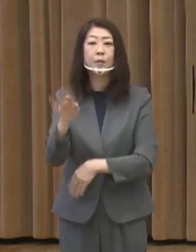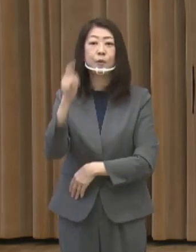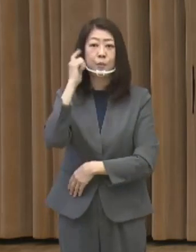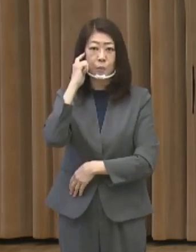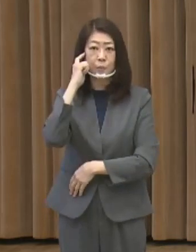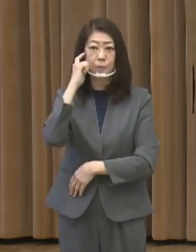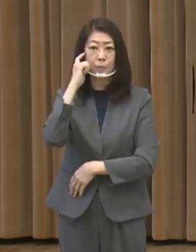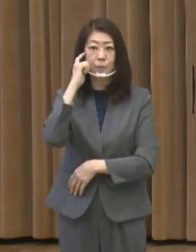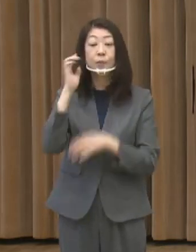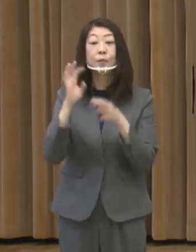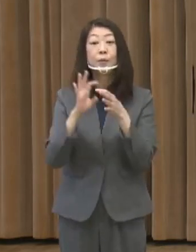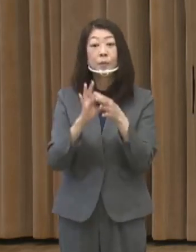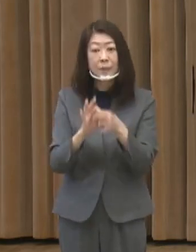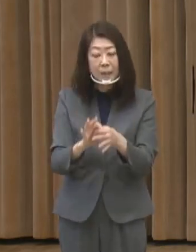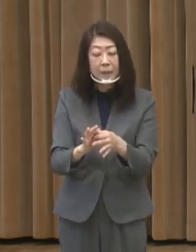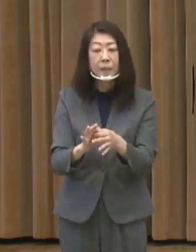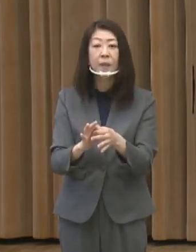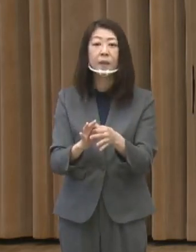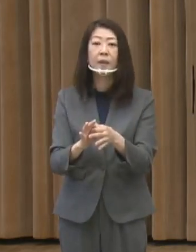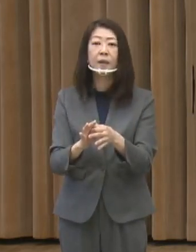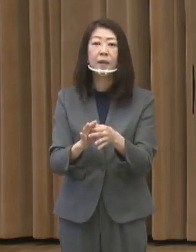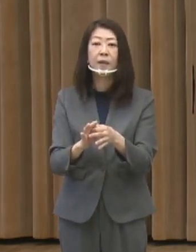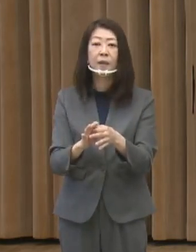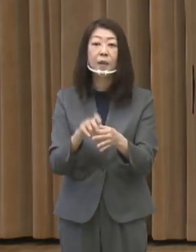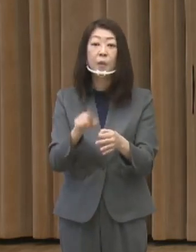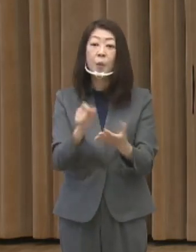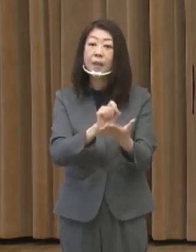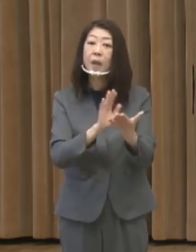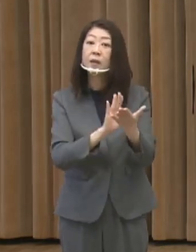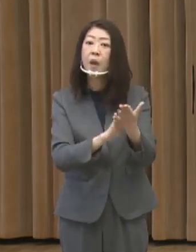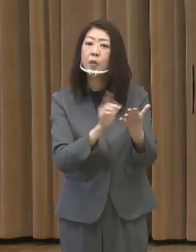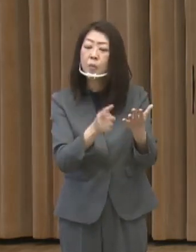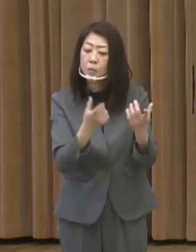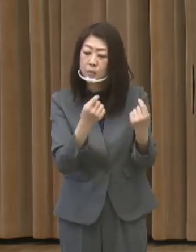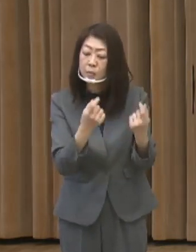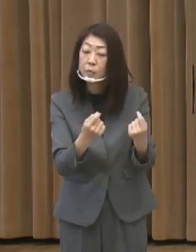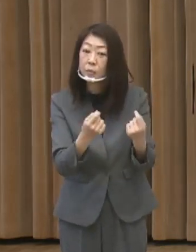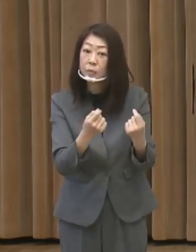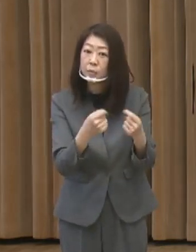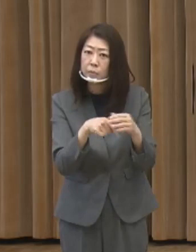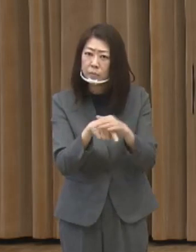ー10に書かれているなんていうかそれが全てというか